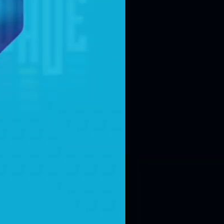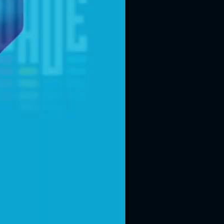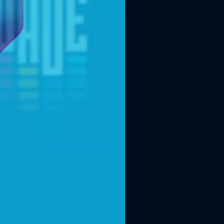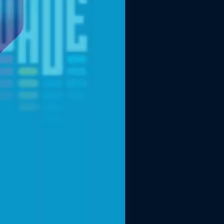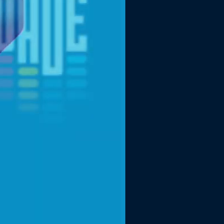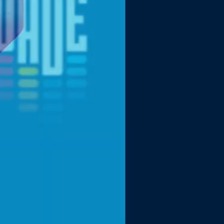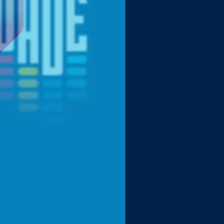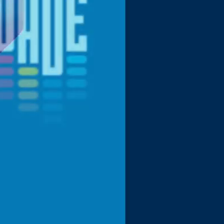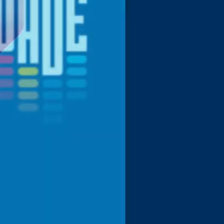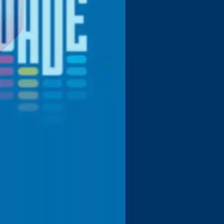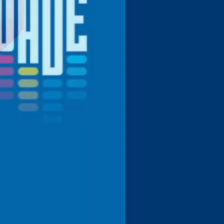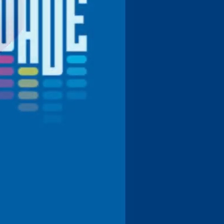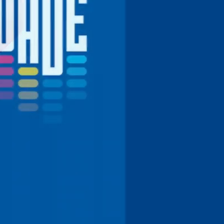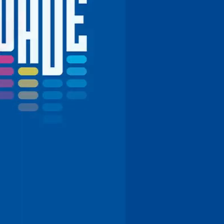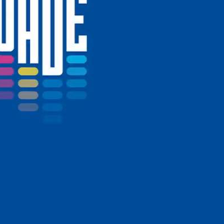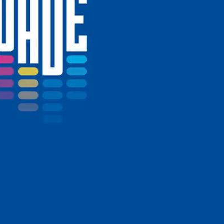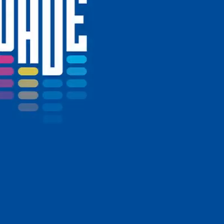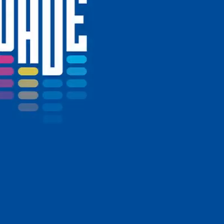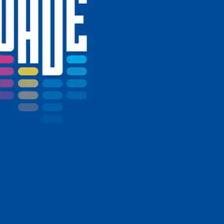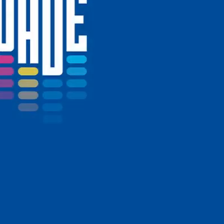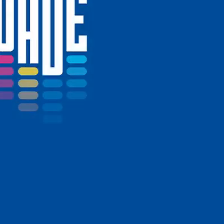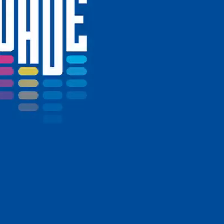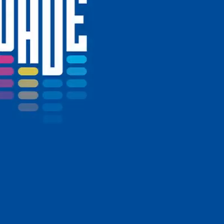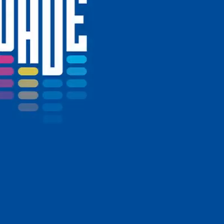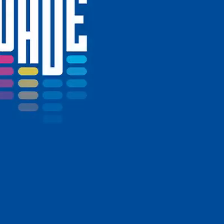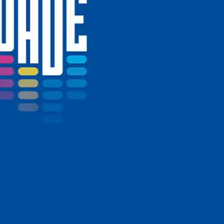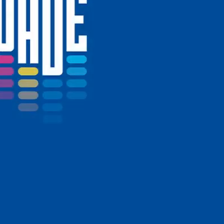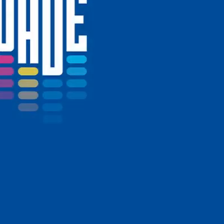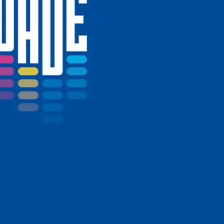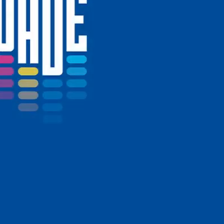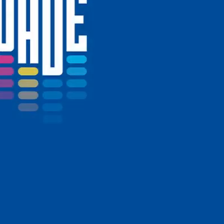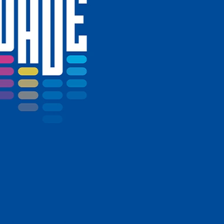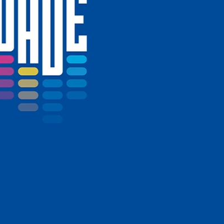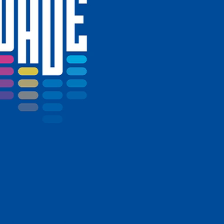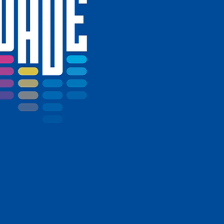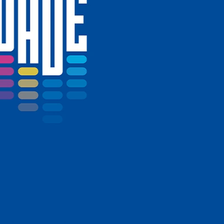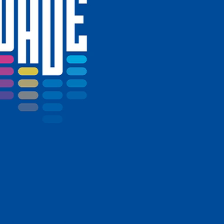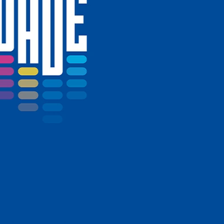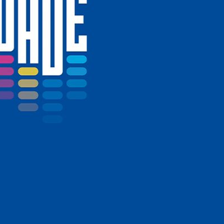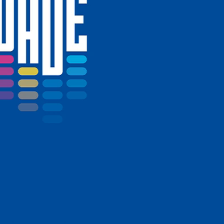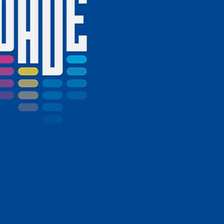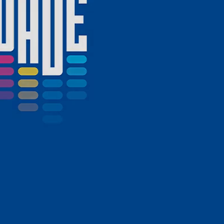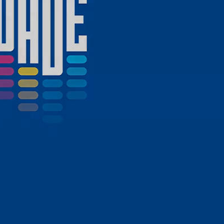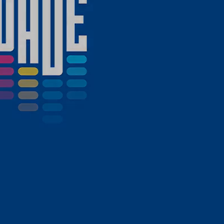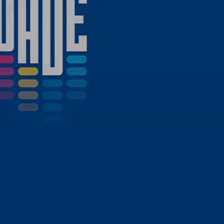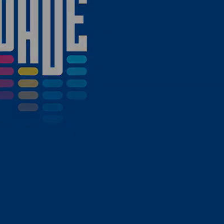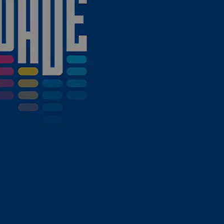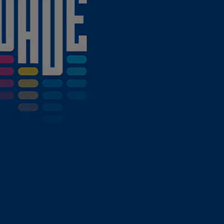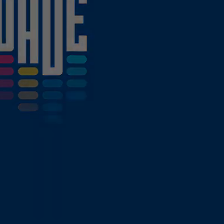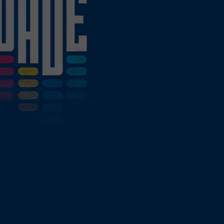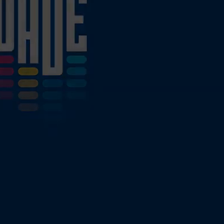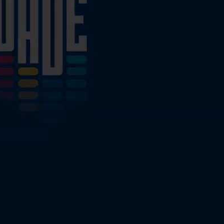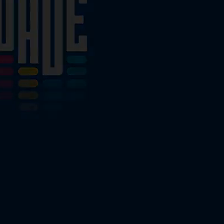Nossa Cidade. Continue conosco no portal da Prefeitura e nas redes sociais.